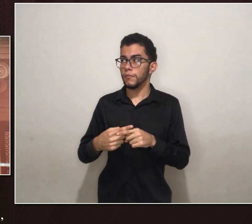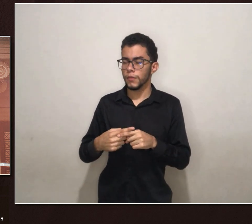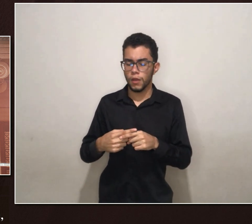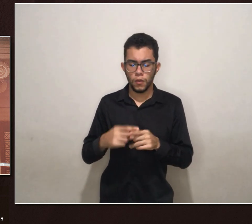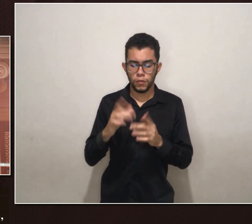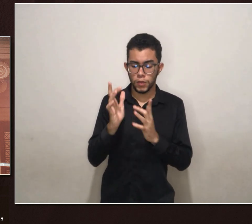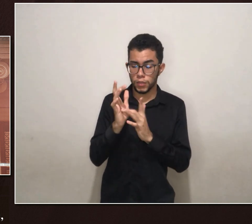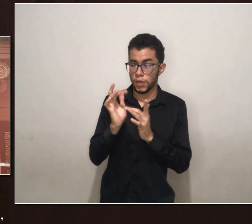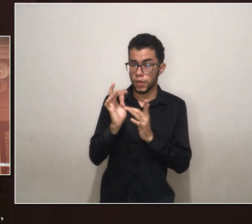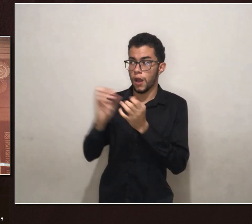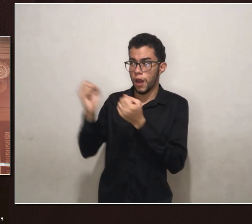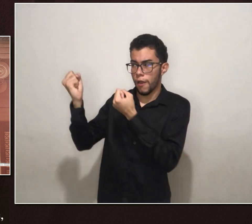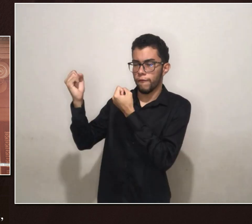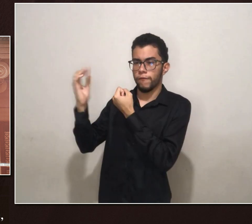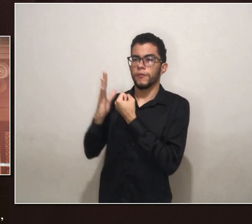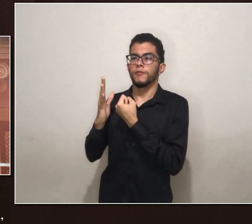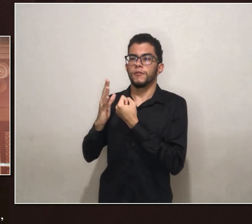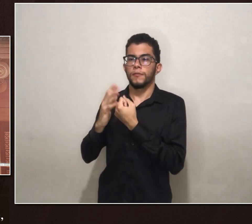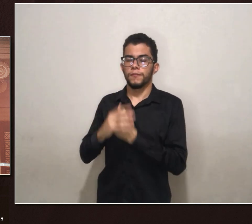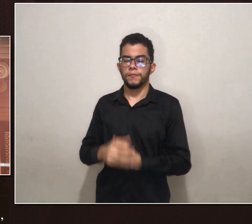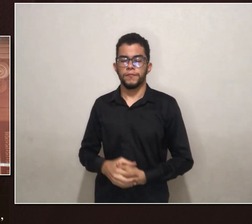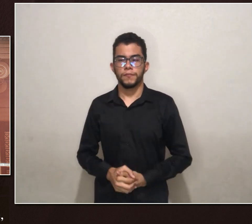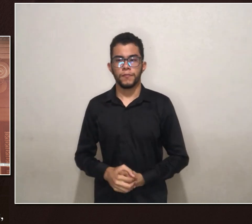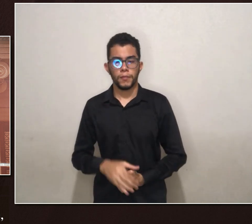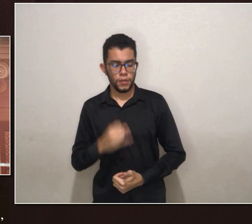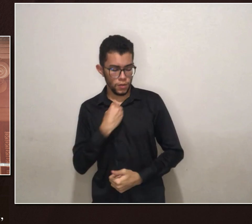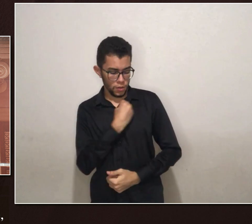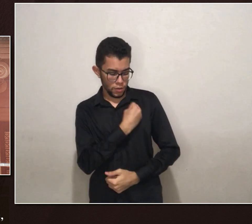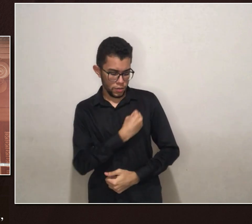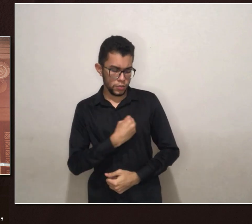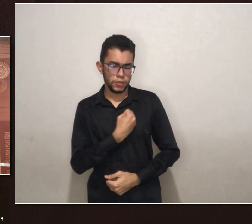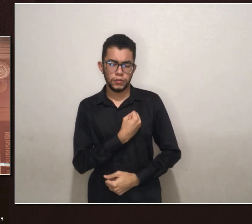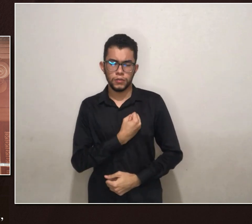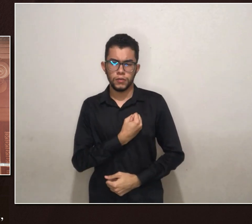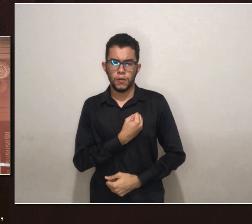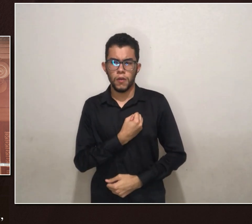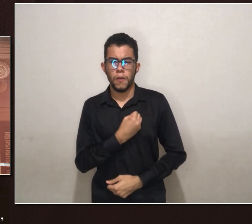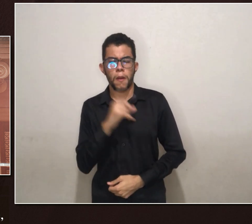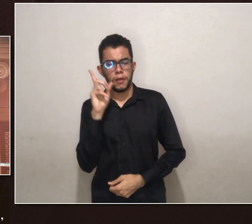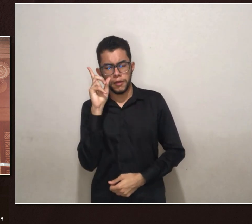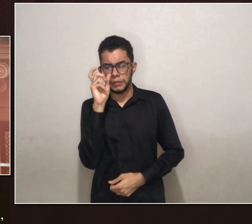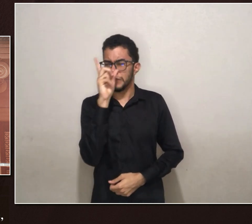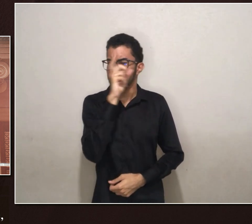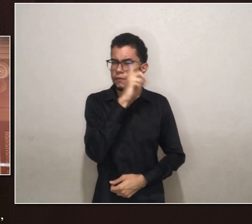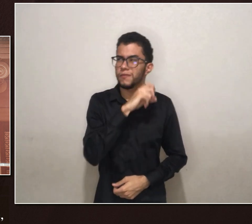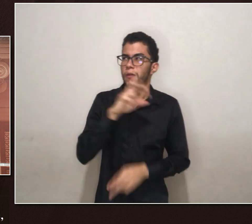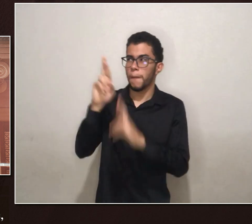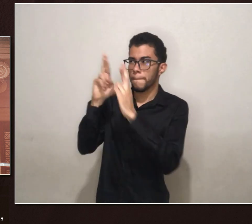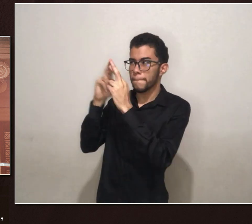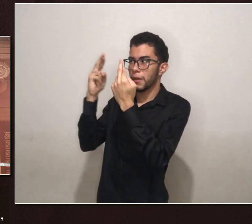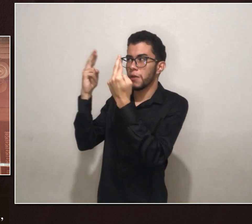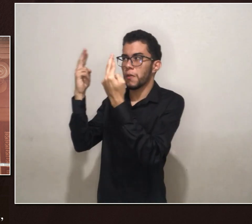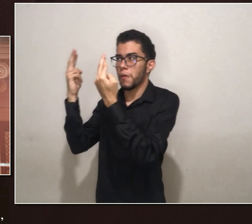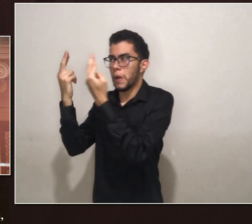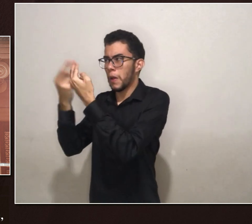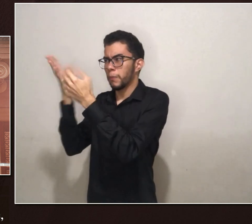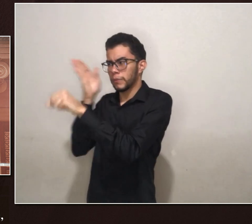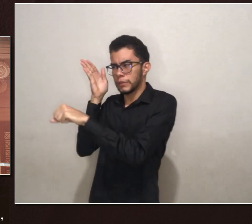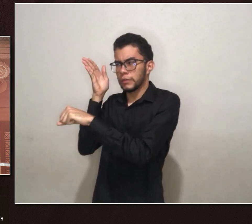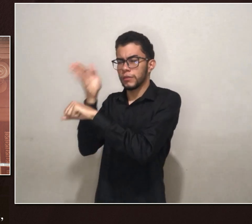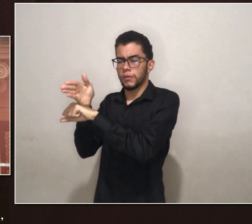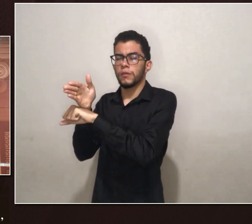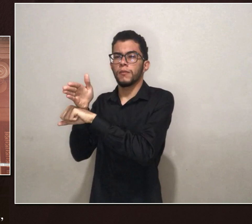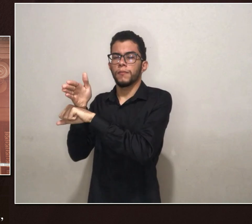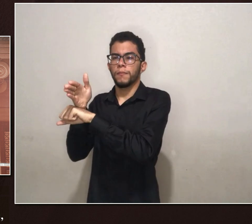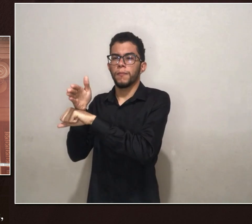ele sabe que nessa luta pelo reino, nessa luta pela conclusão da economia de Deus, na